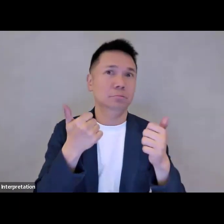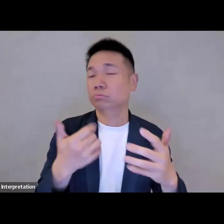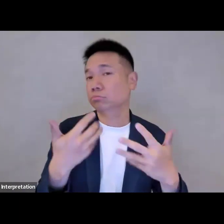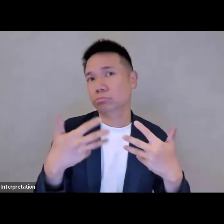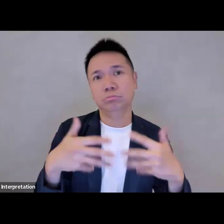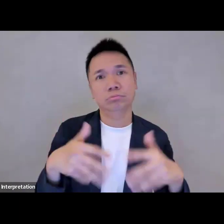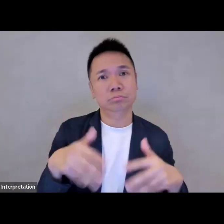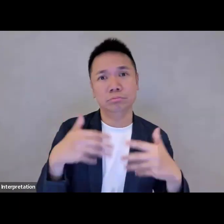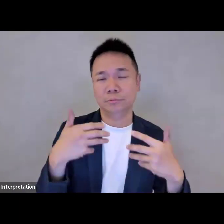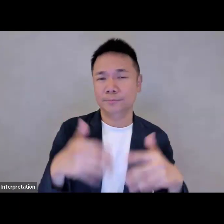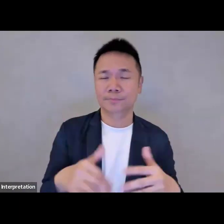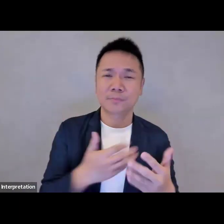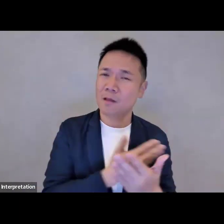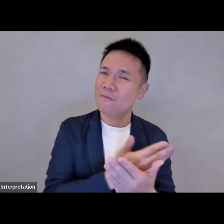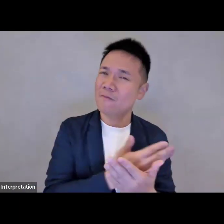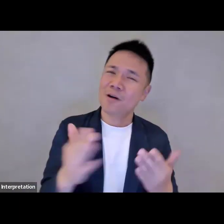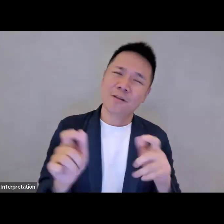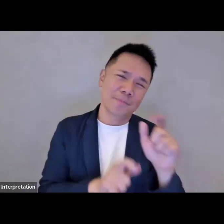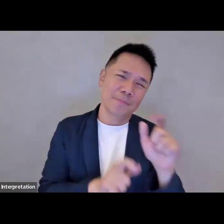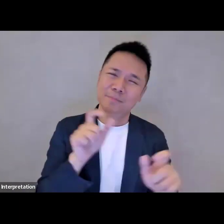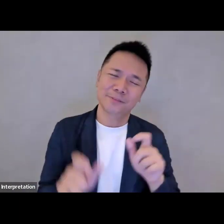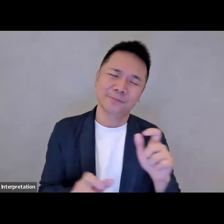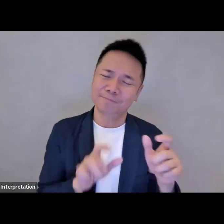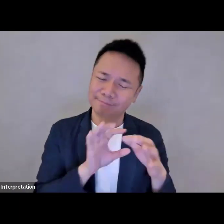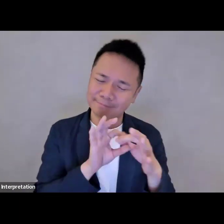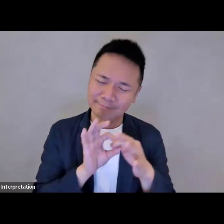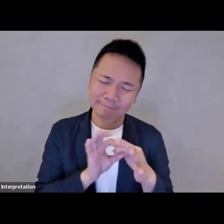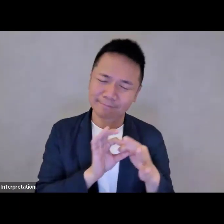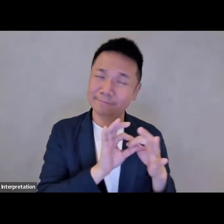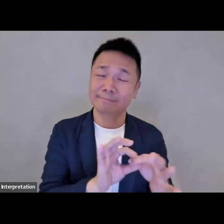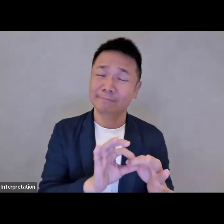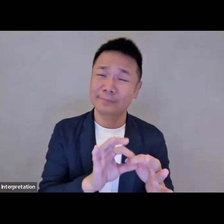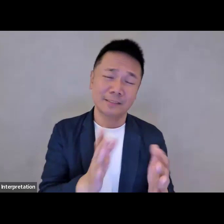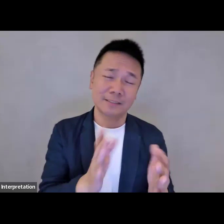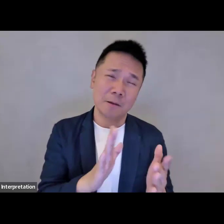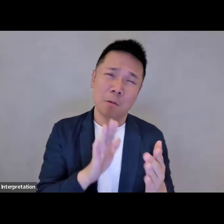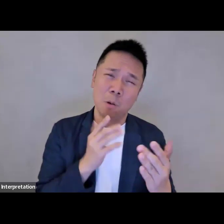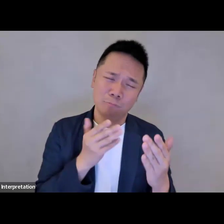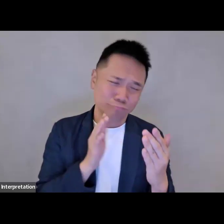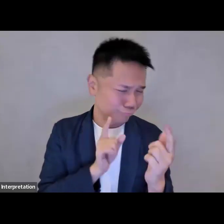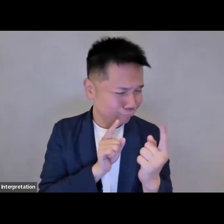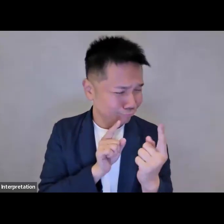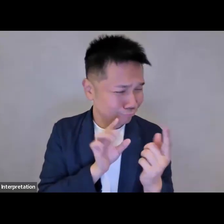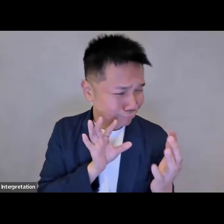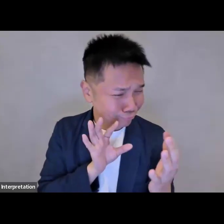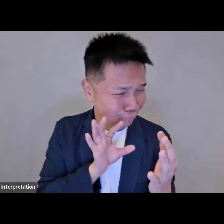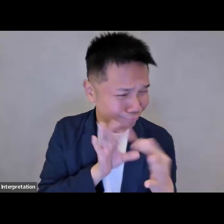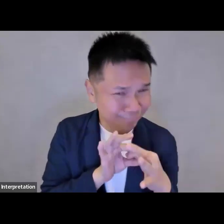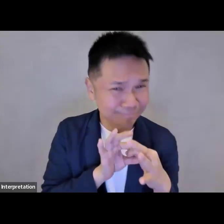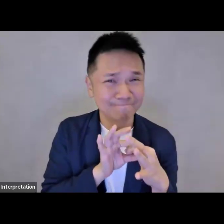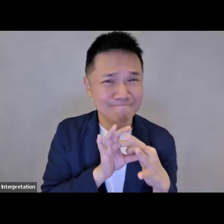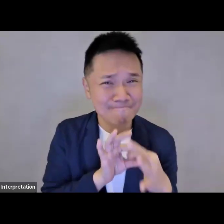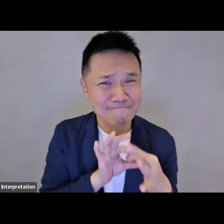而且我想他有非常特殊的这个力量，